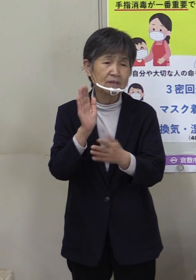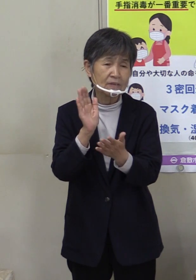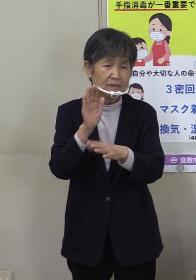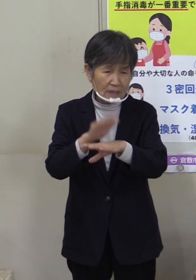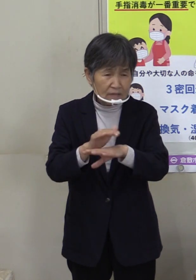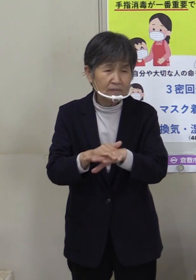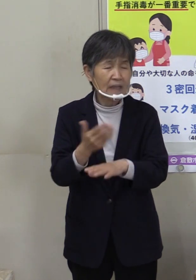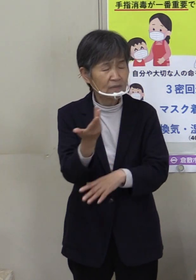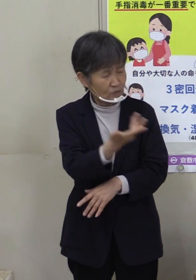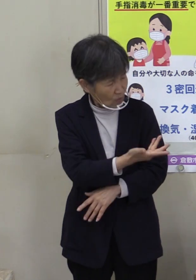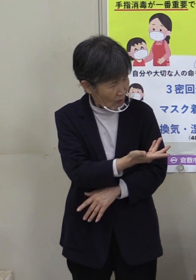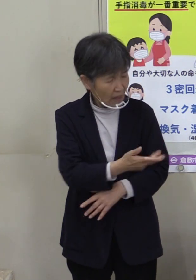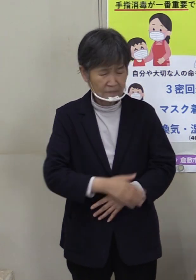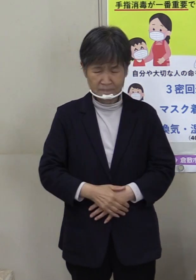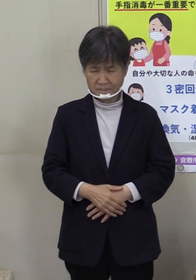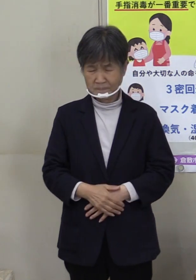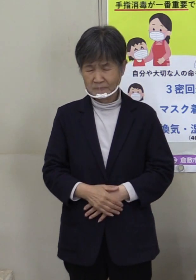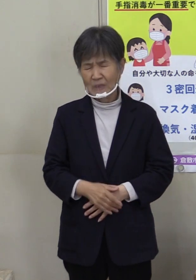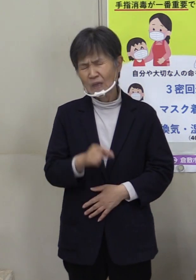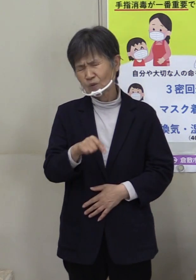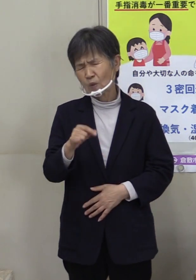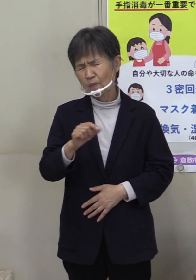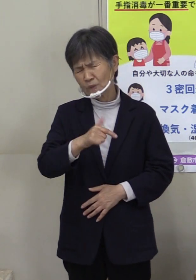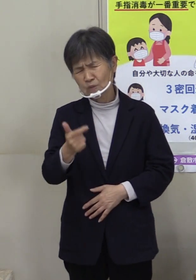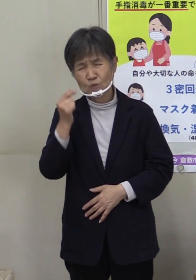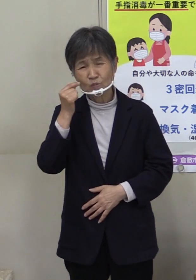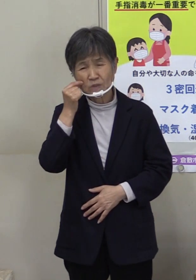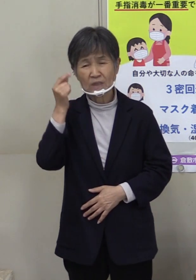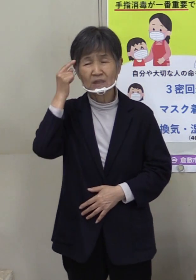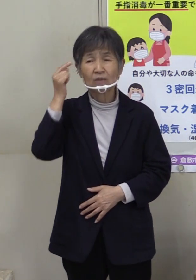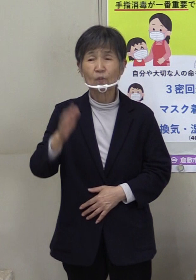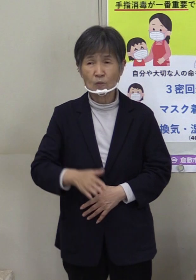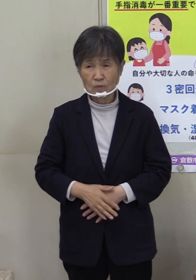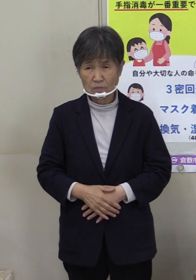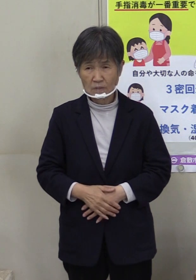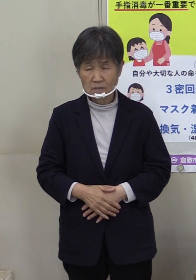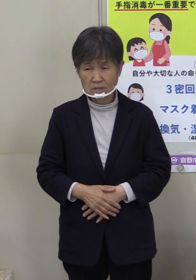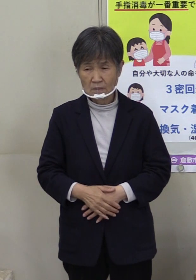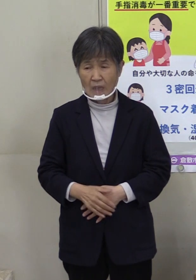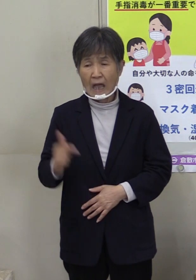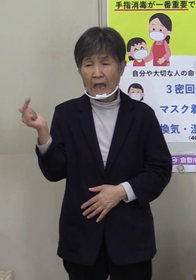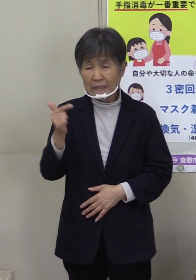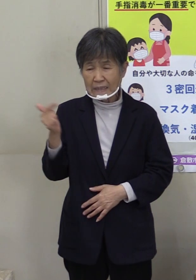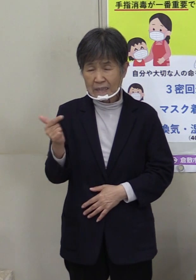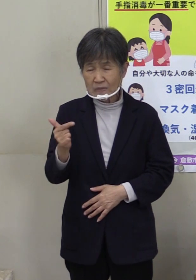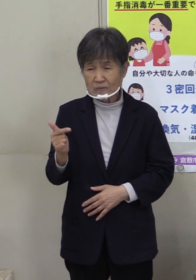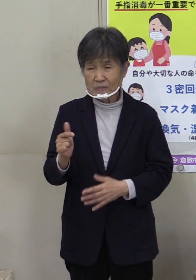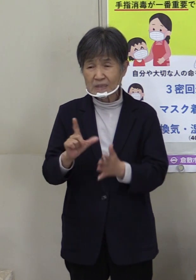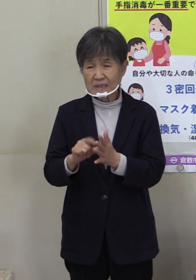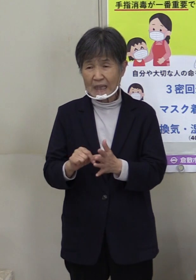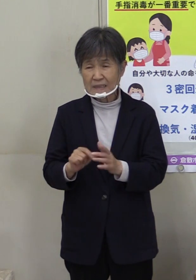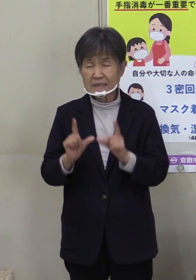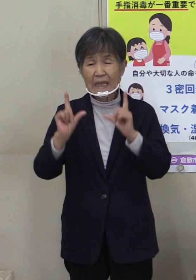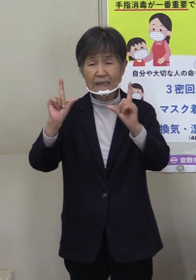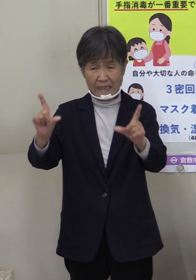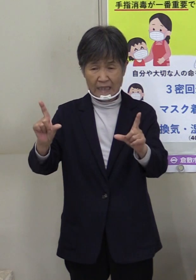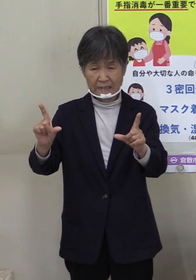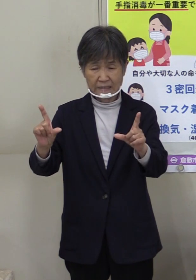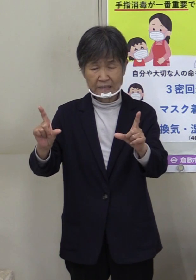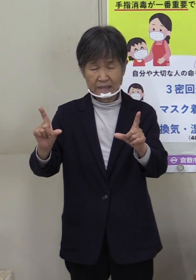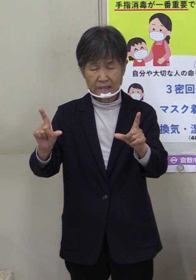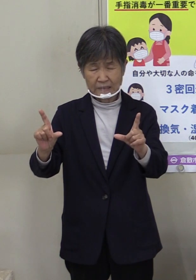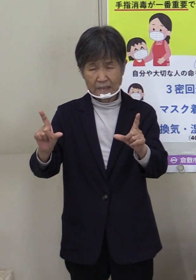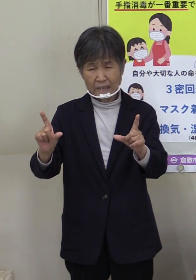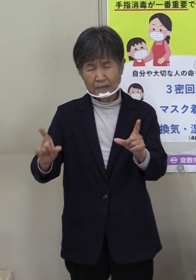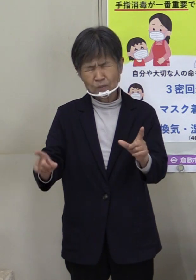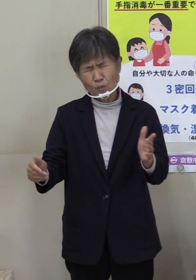うん、まあ、そこは非常に難しいなと思っております。まあ、緊急事態宣言、まあ、どこまで